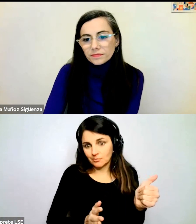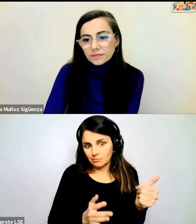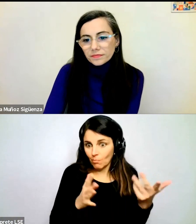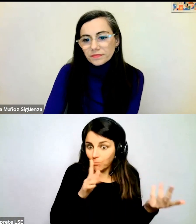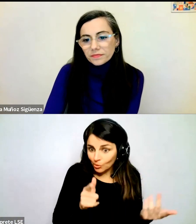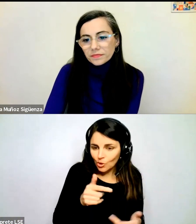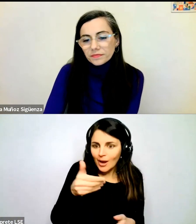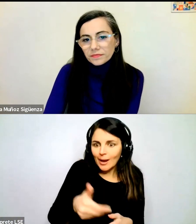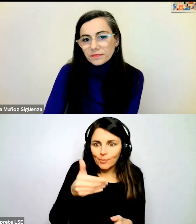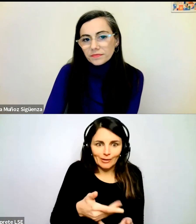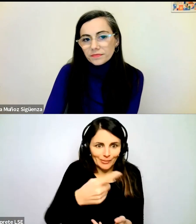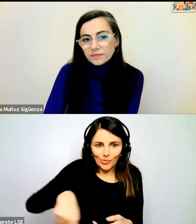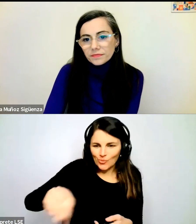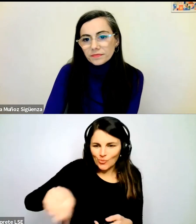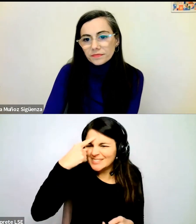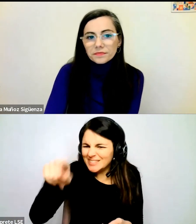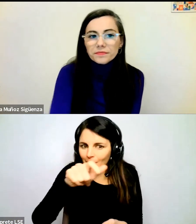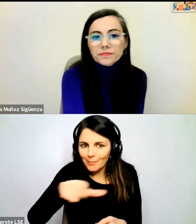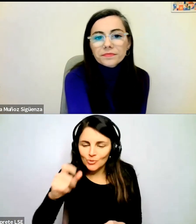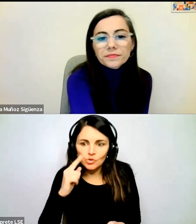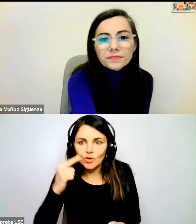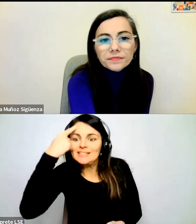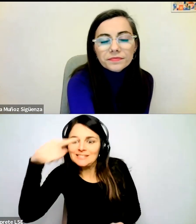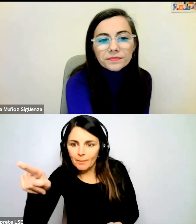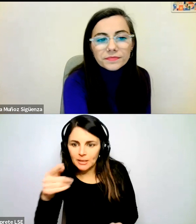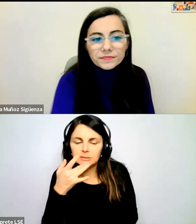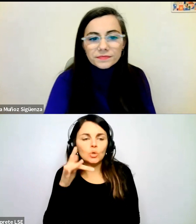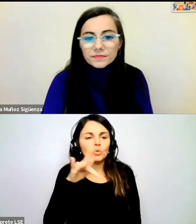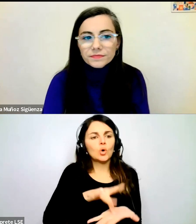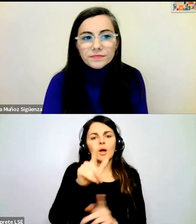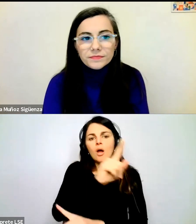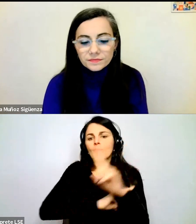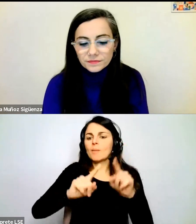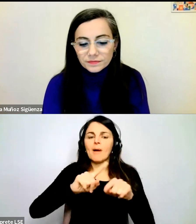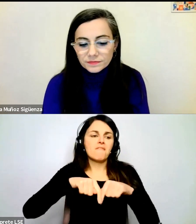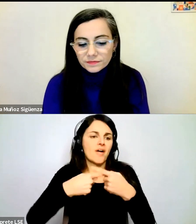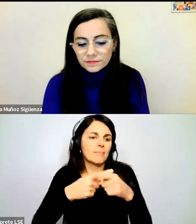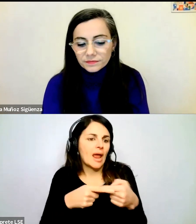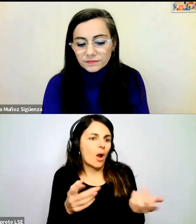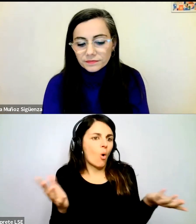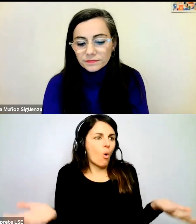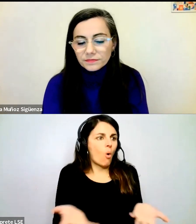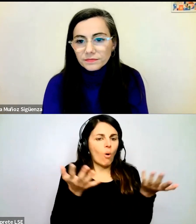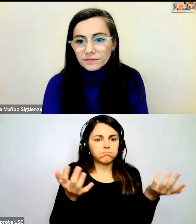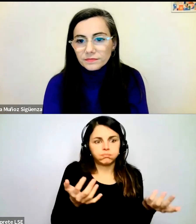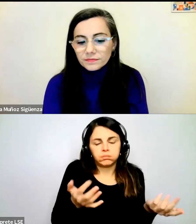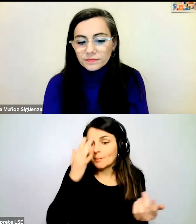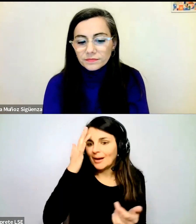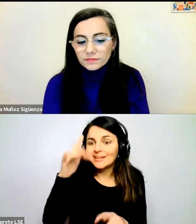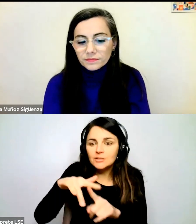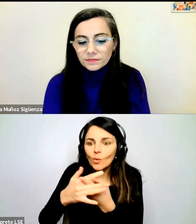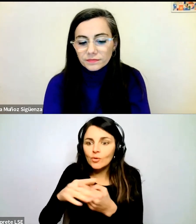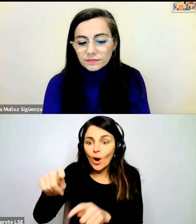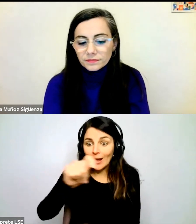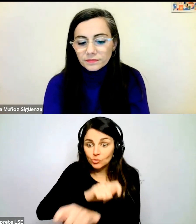tenéis algún problema familiar, vecinal o no sé, a lo mejor dentro de la asociación, también